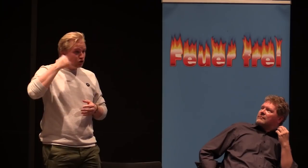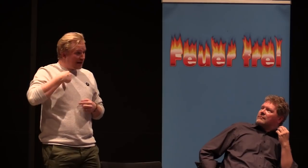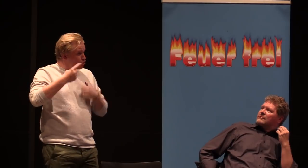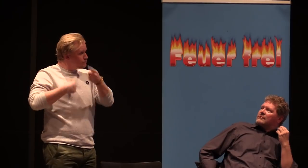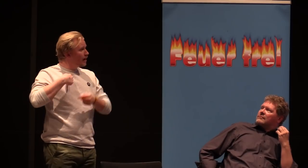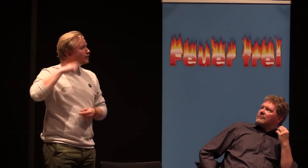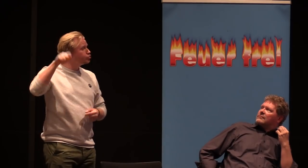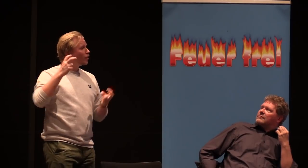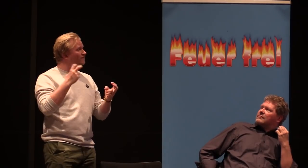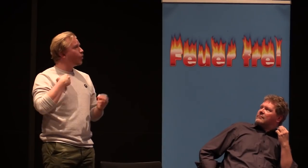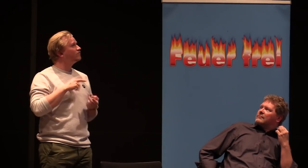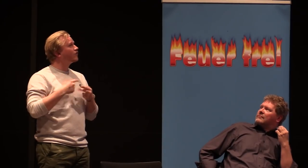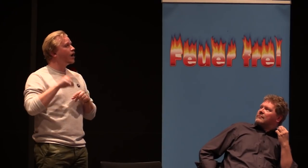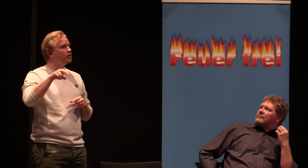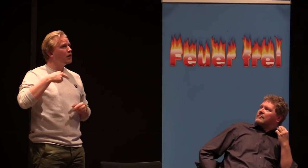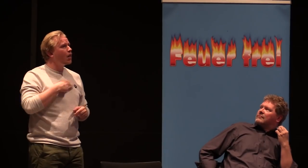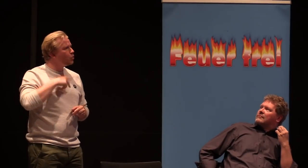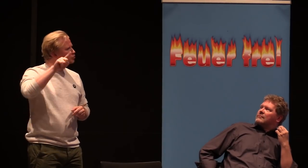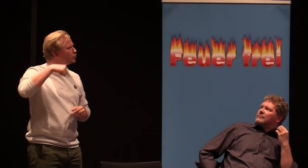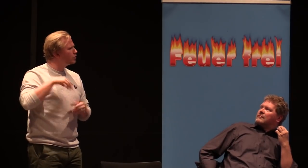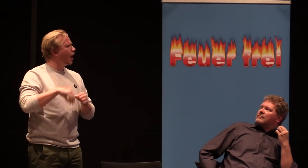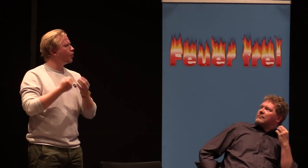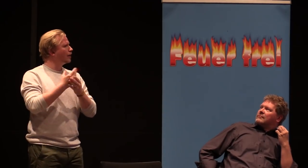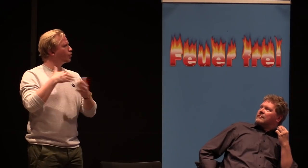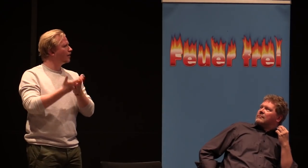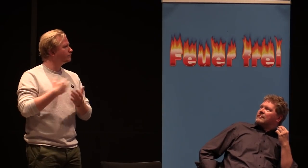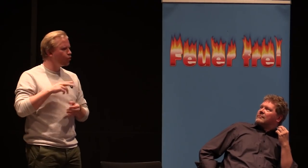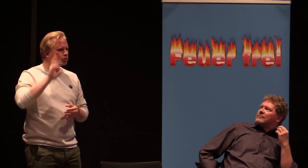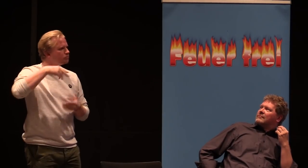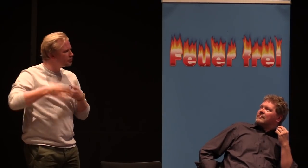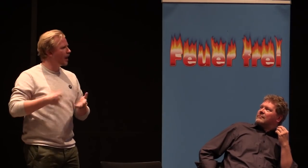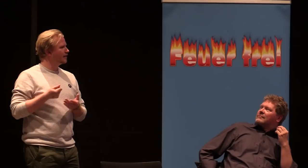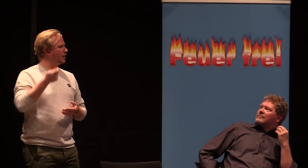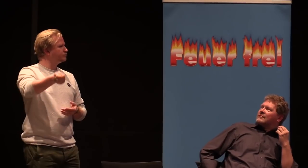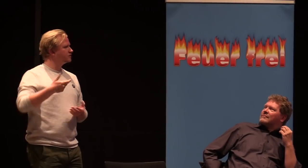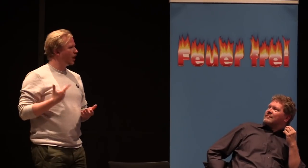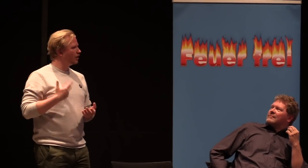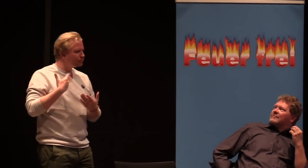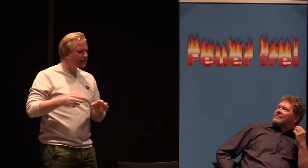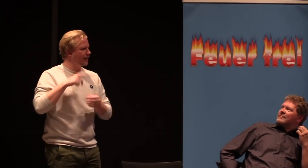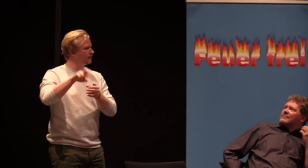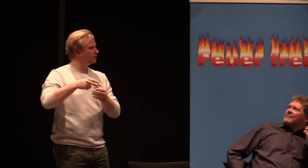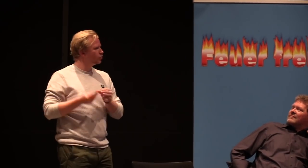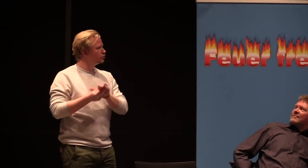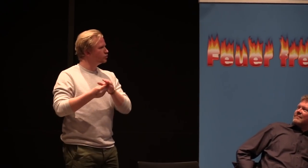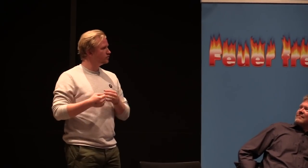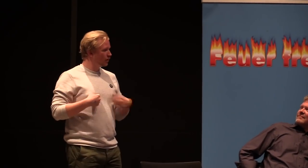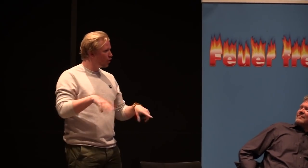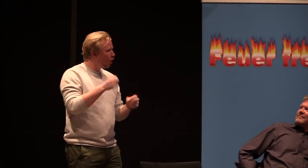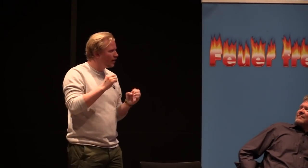Wie viele Angebote gab es in Düsseldorf? Ja, dreimal schon. Ne? Also, wenn ich in Düsseldorf wohnen würde, könnte ich mir sehr gut vorstellen, da Mitglied zu sein.